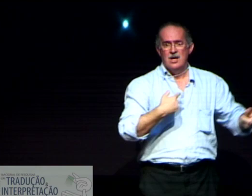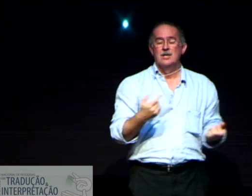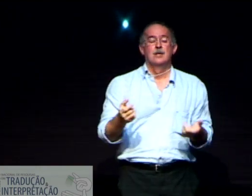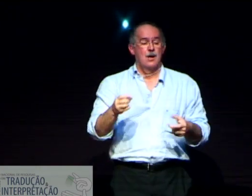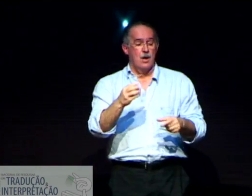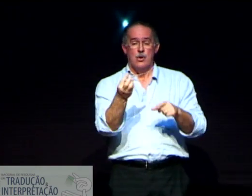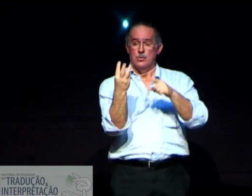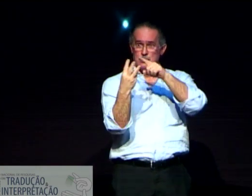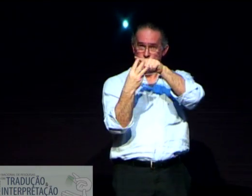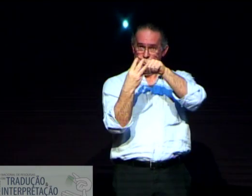surdo.